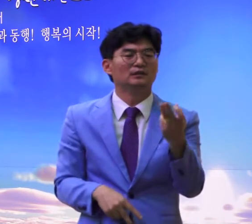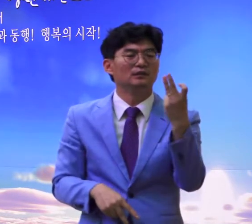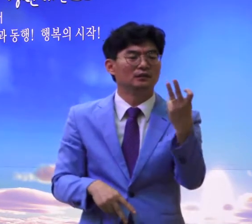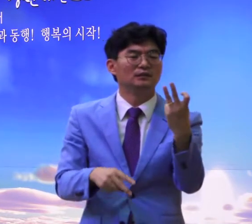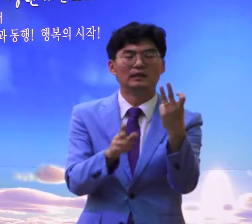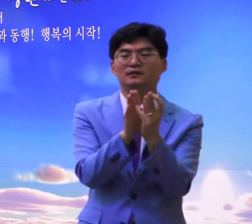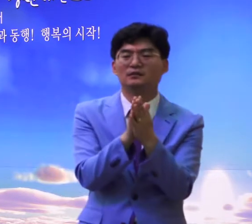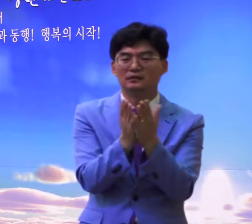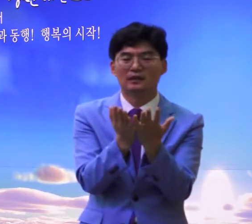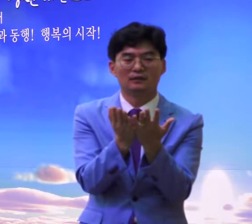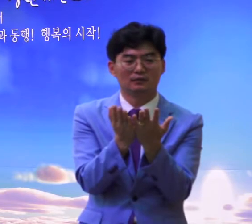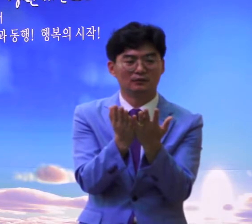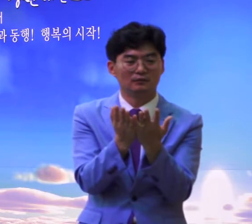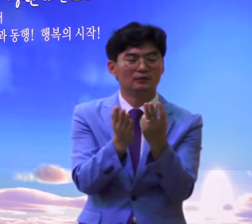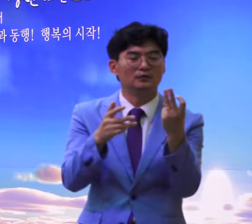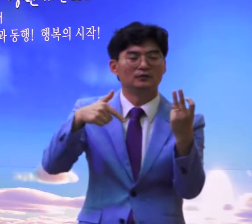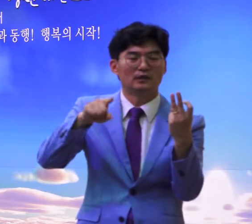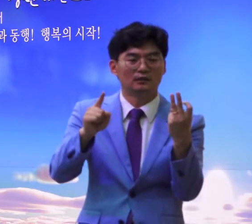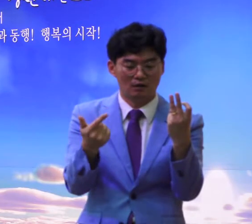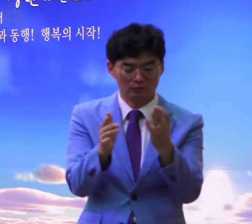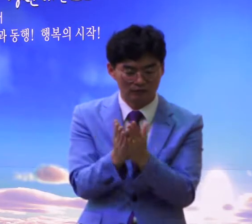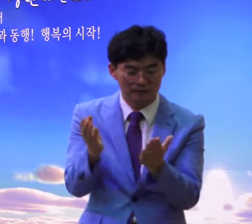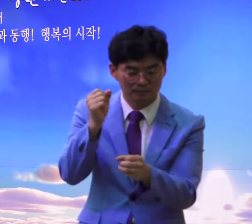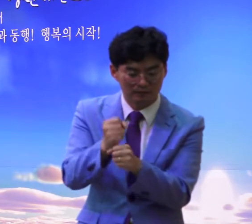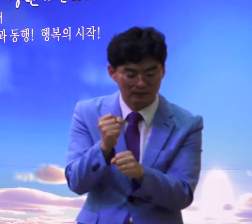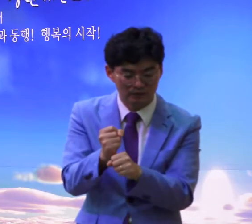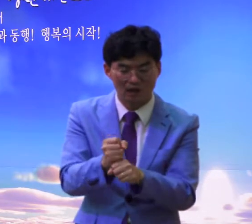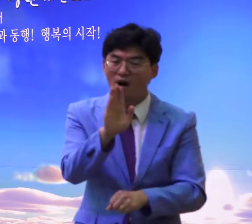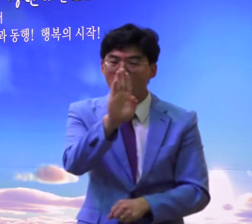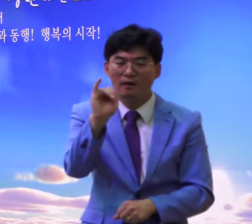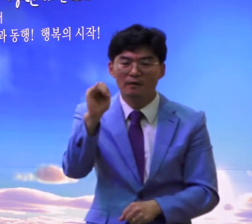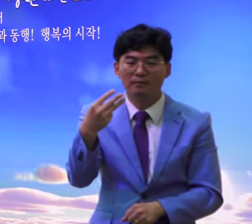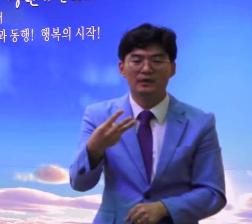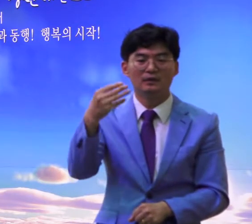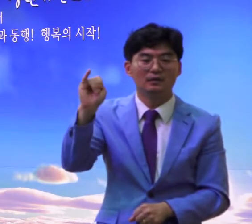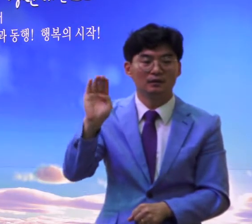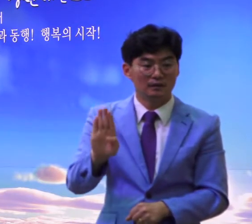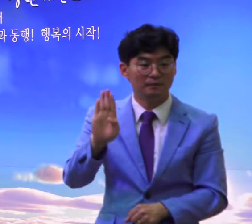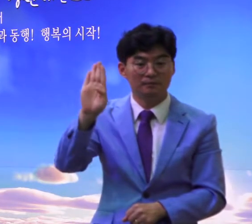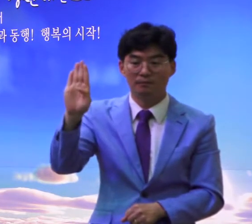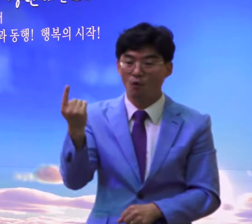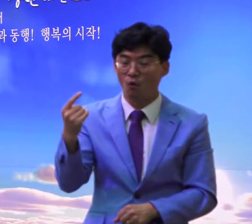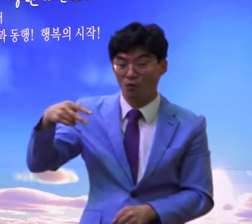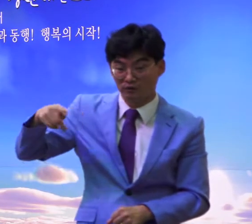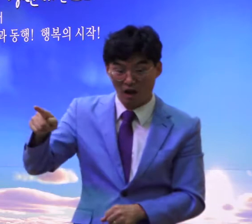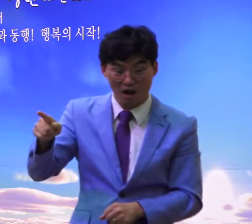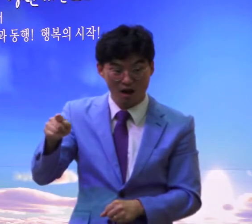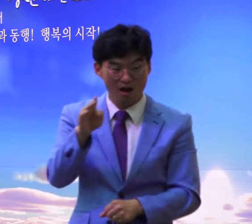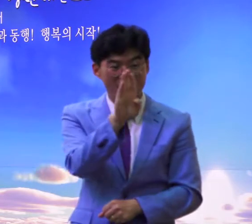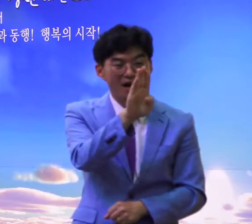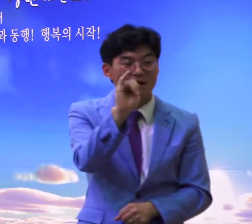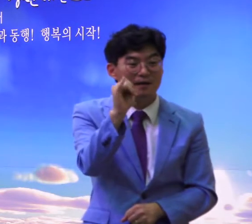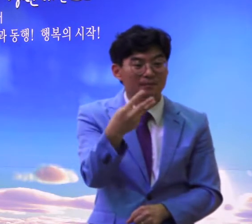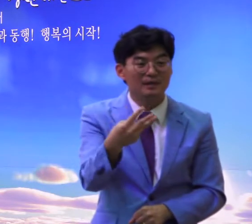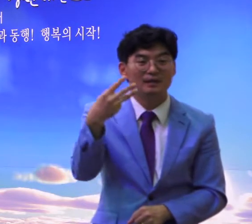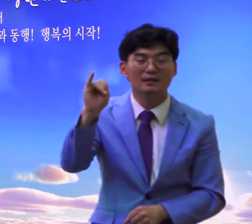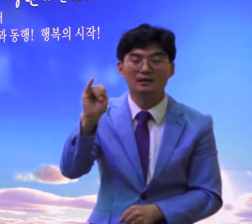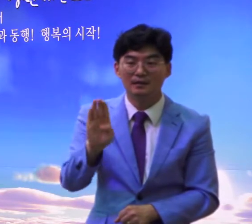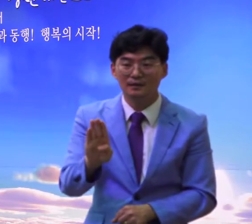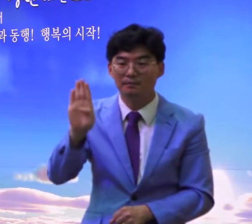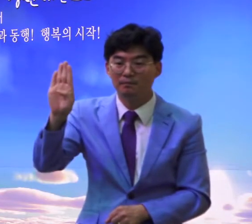오늘 우리가 읽은 본문은 빌립보서인데요. 빌립보서는 여러분 아시듯이 옥중서신입니다. 에베소서,